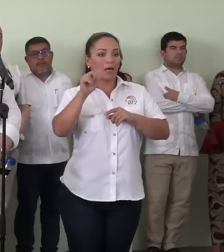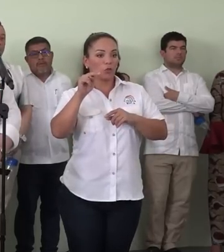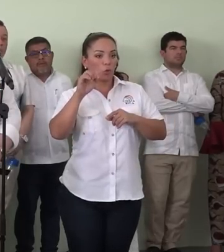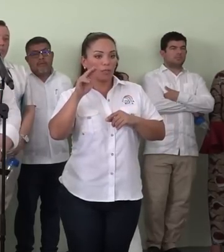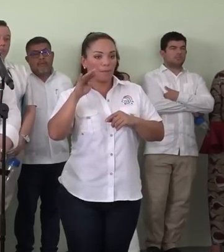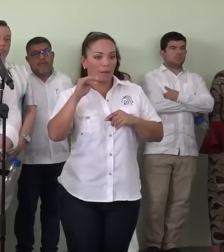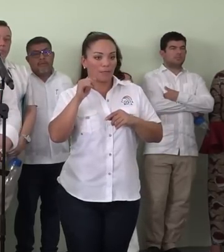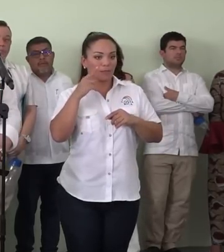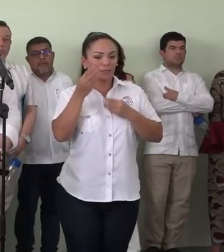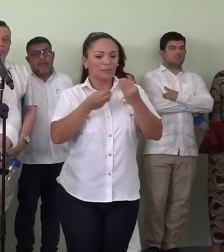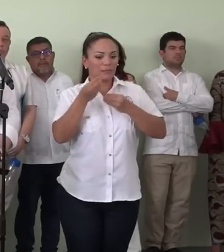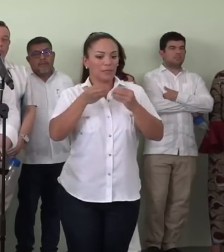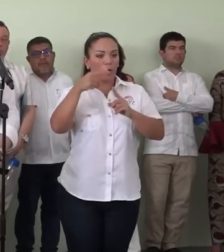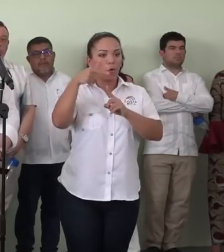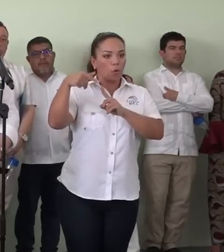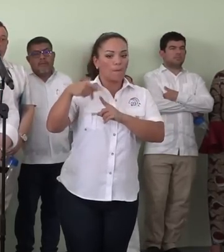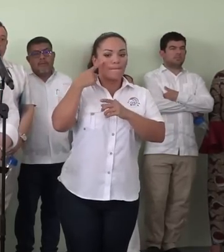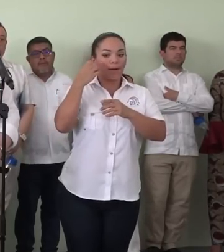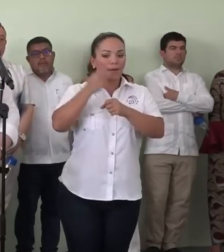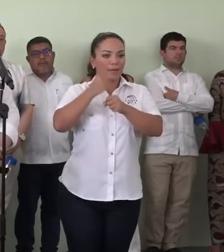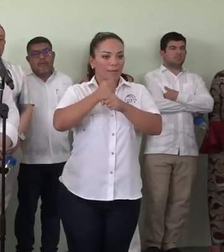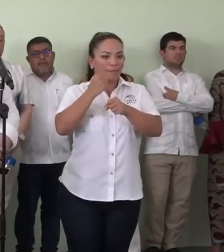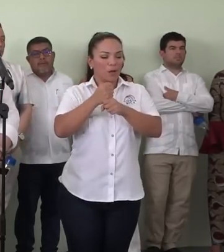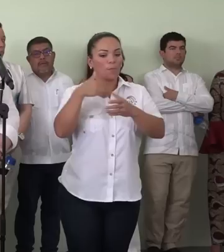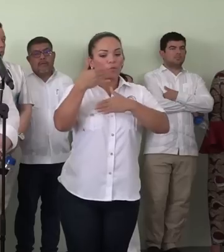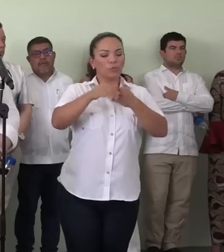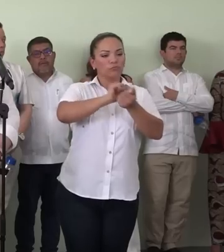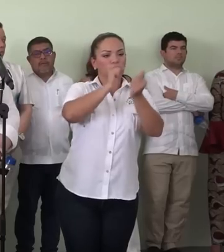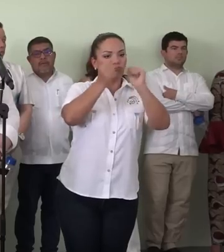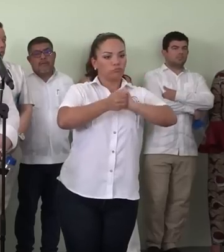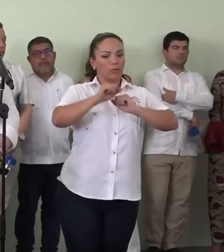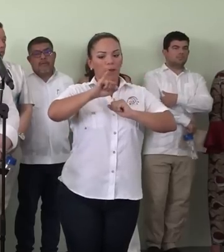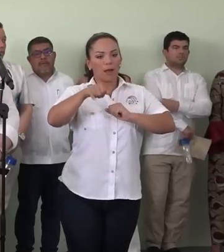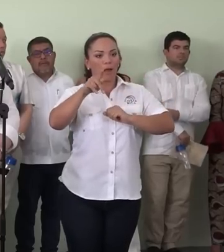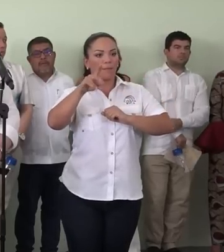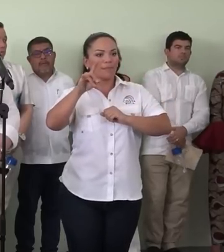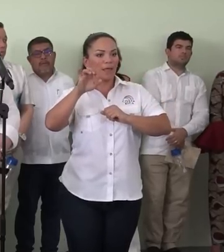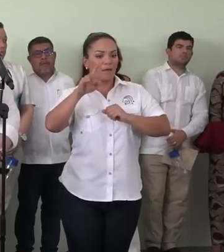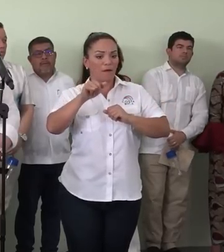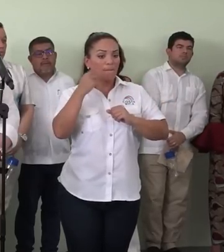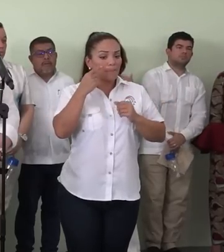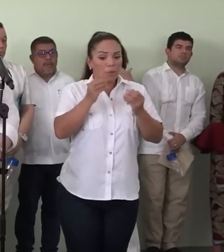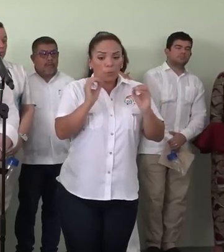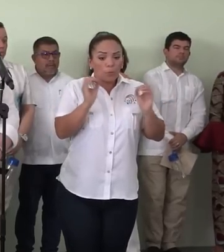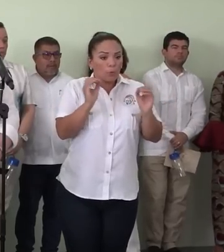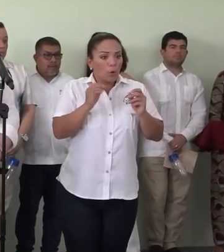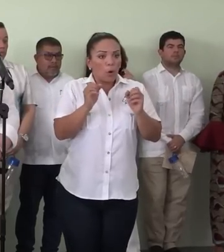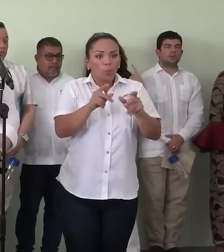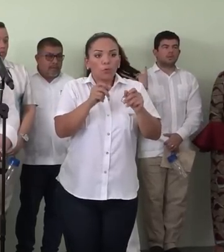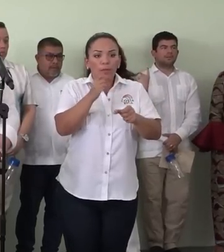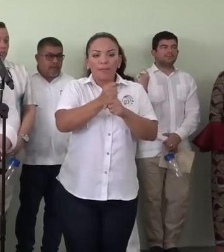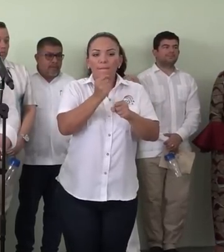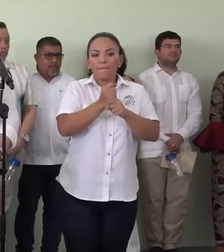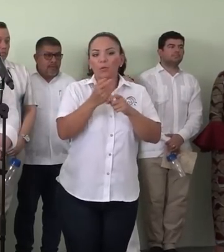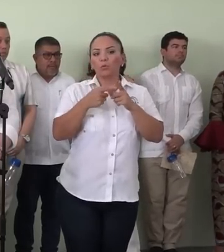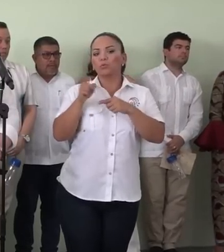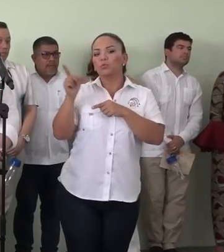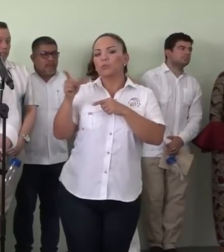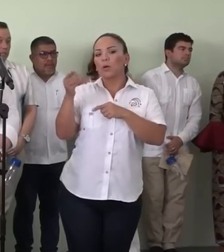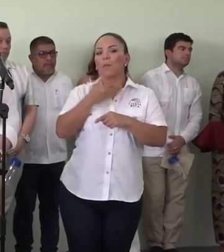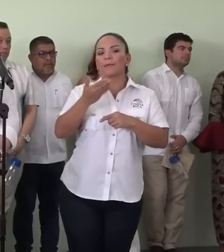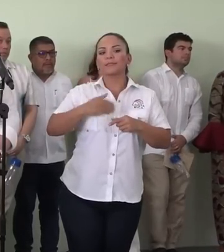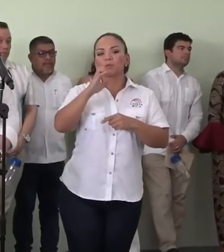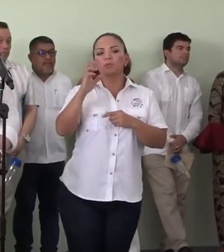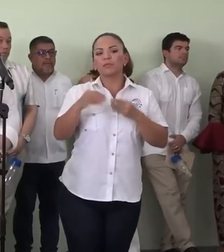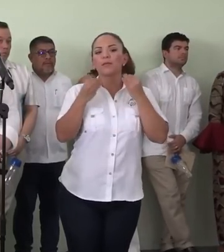generaban empleo. No obstante, se crearon, se transformó Hagdea y siguen sin tener oportunidad de empleo. ¿Qué podría hacer usted como presidente de la